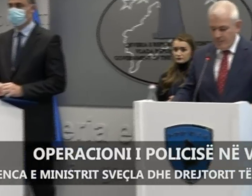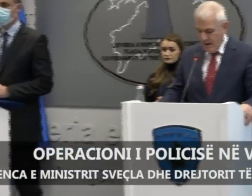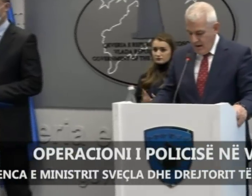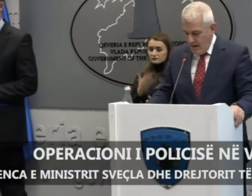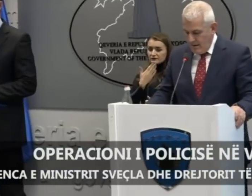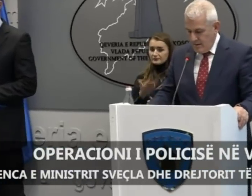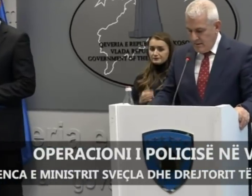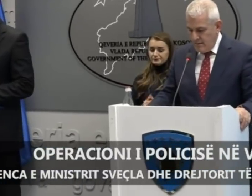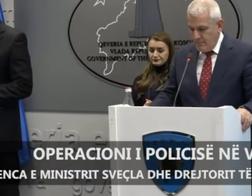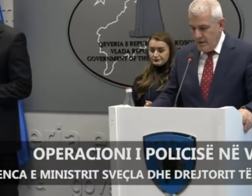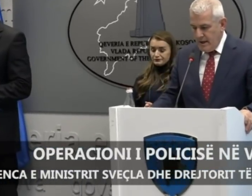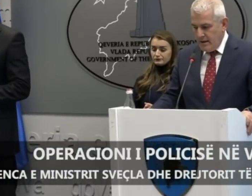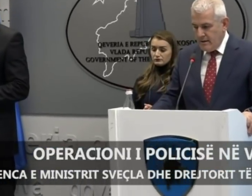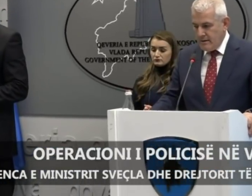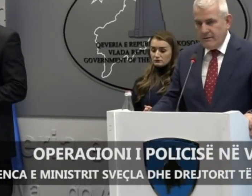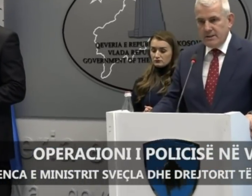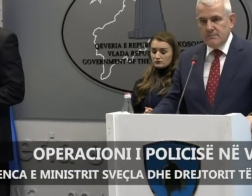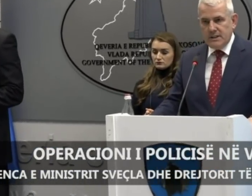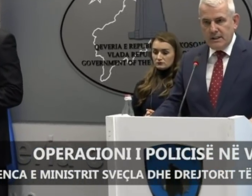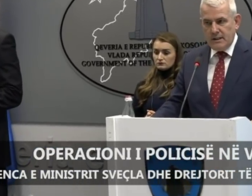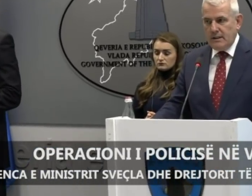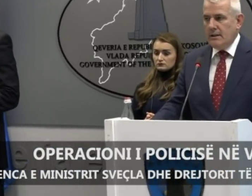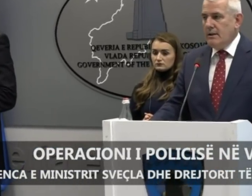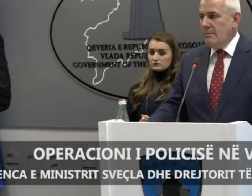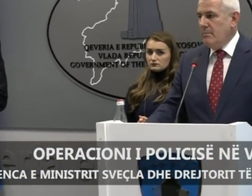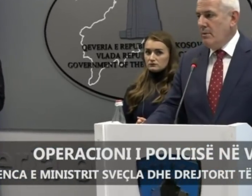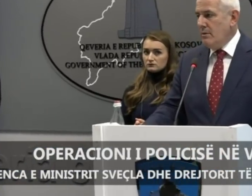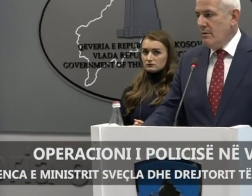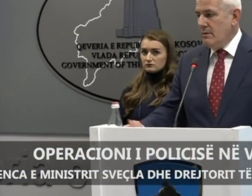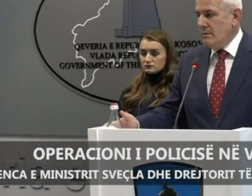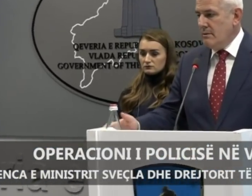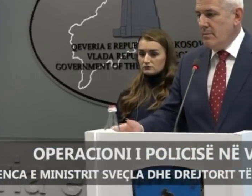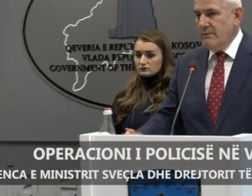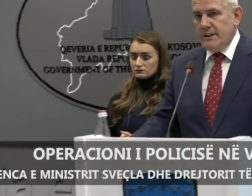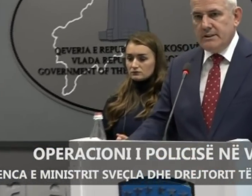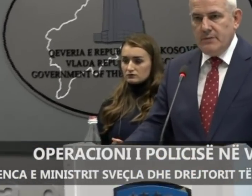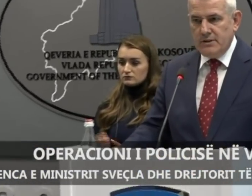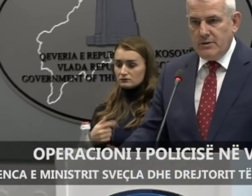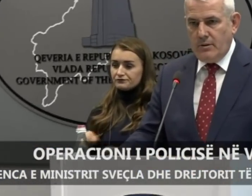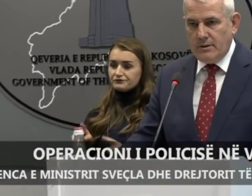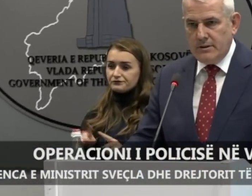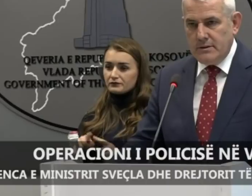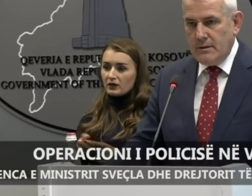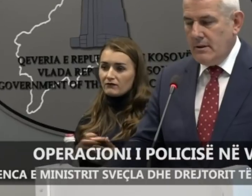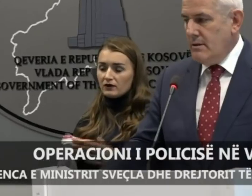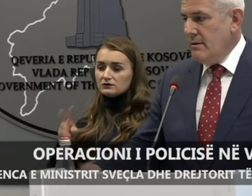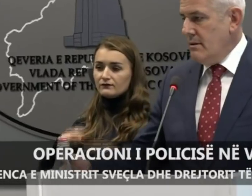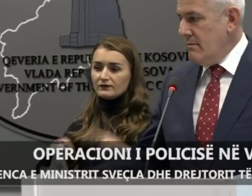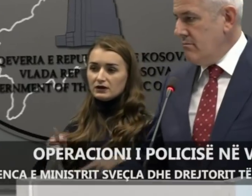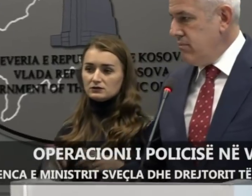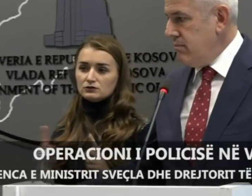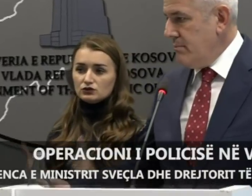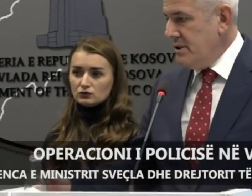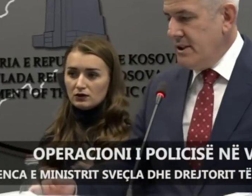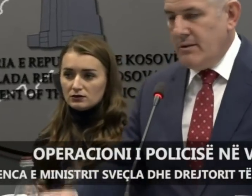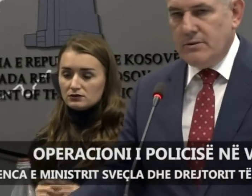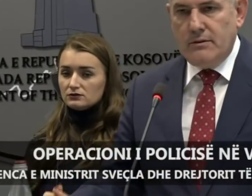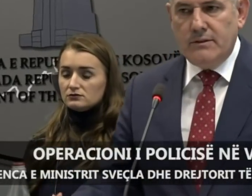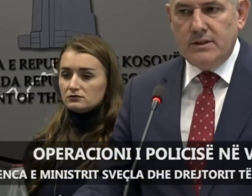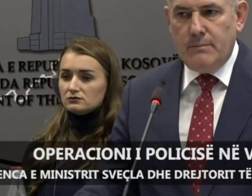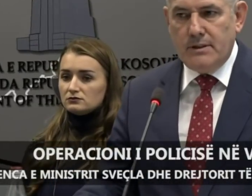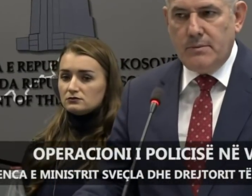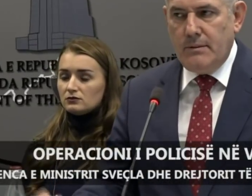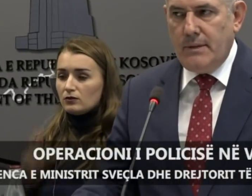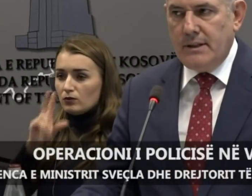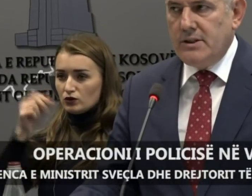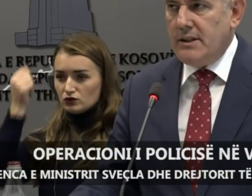Faleminderit. Ne në vazhdimësi po bëjmë vlerësimin e situatës. Policia